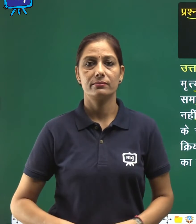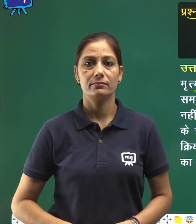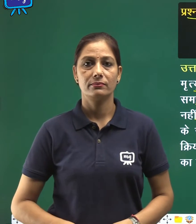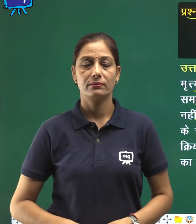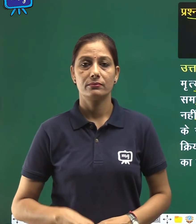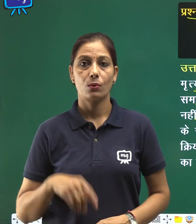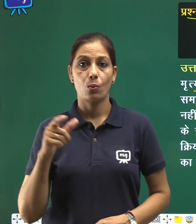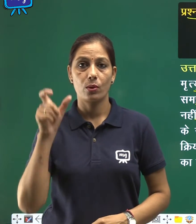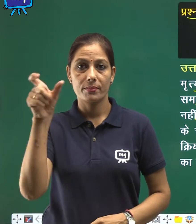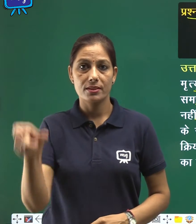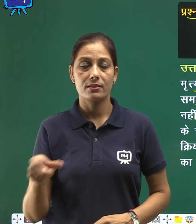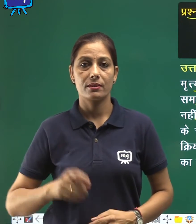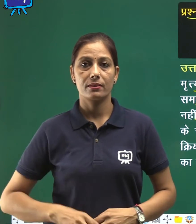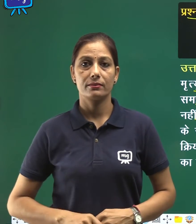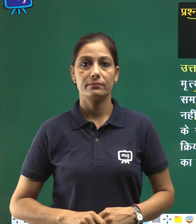उन्होंने